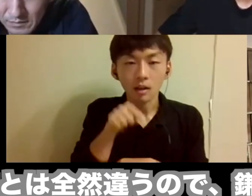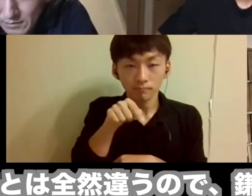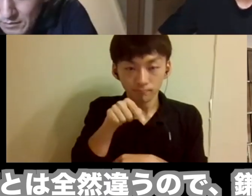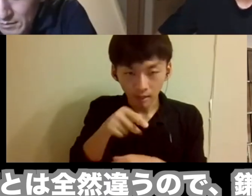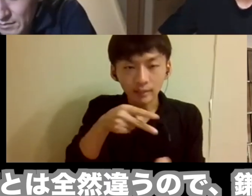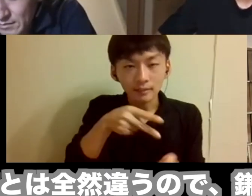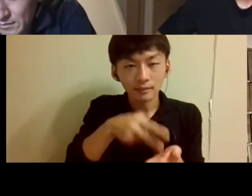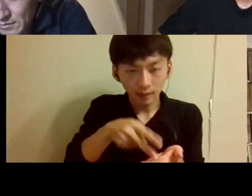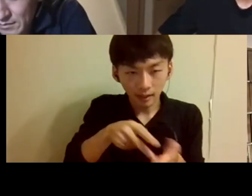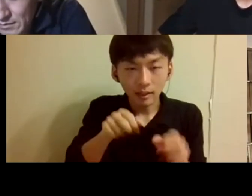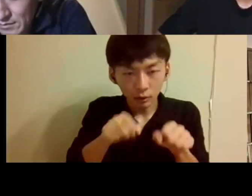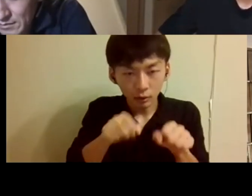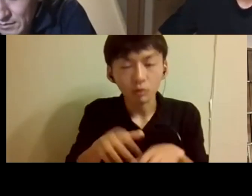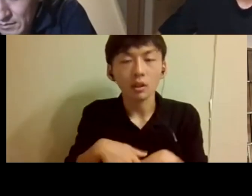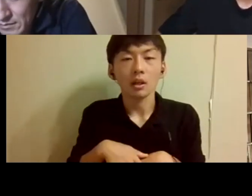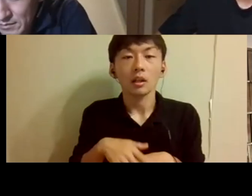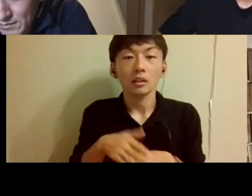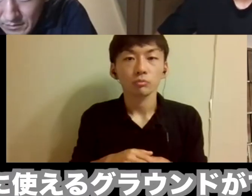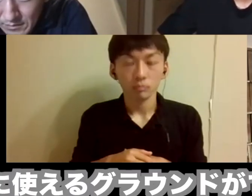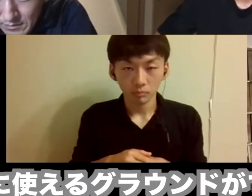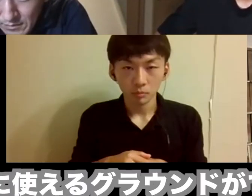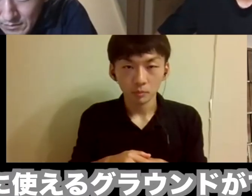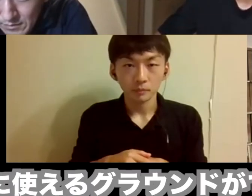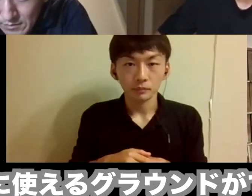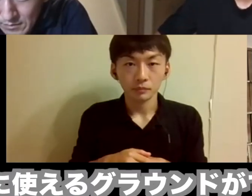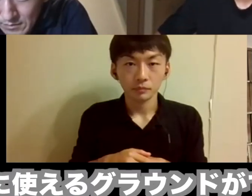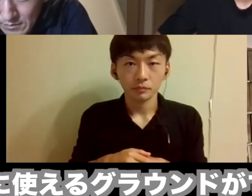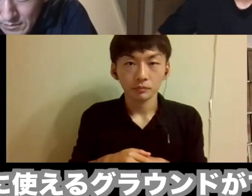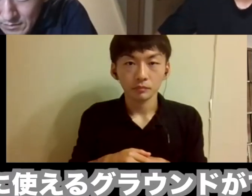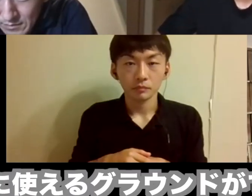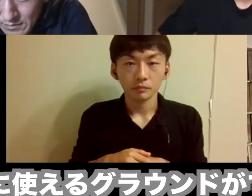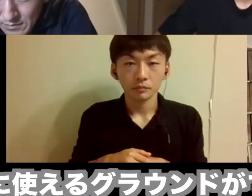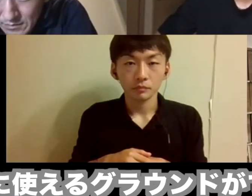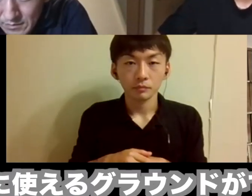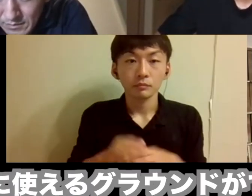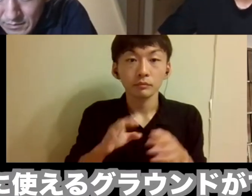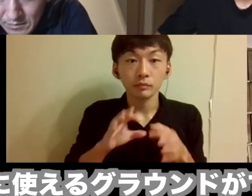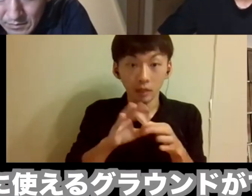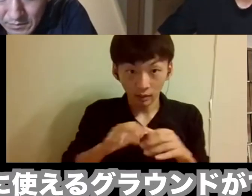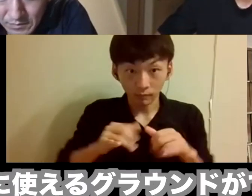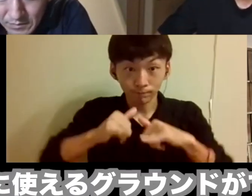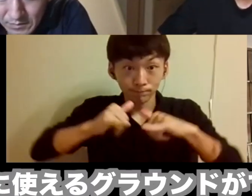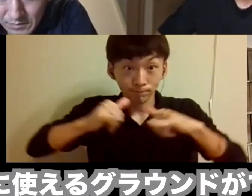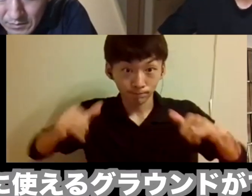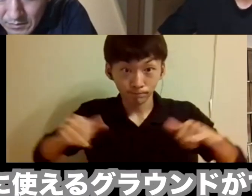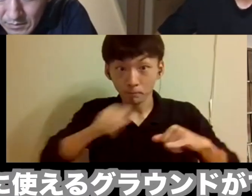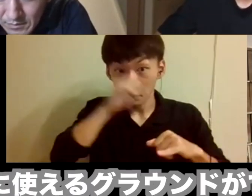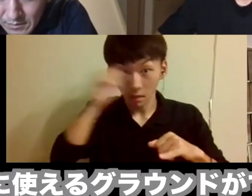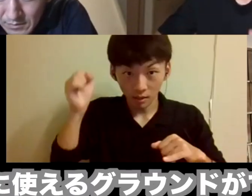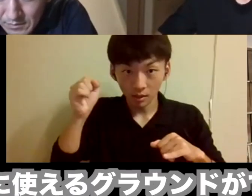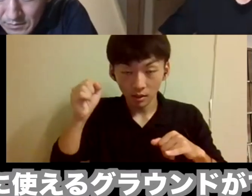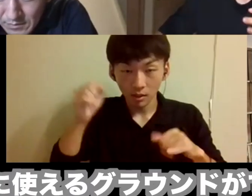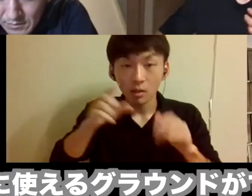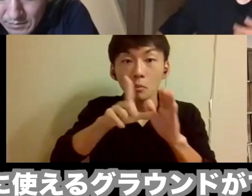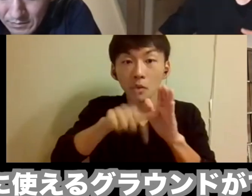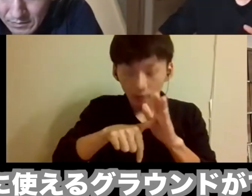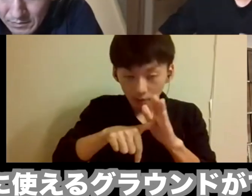あの自由に使えるグランドができるのでその辺はこうアルゼンチンに